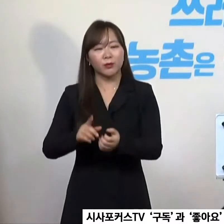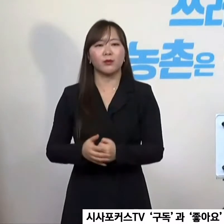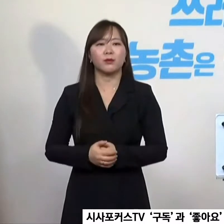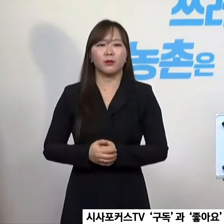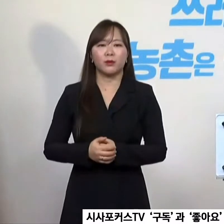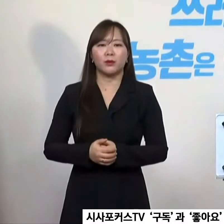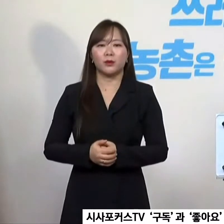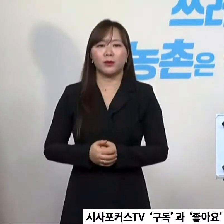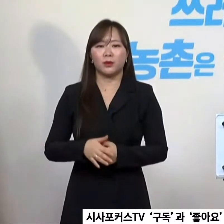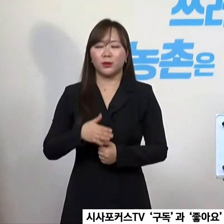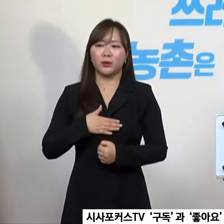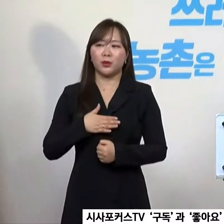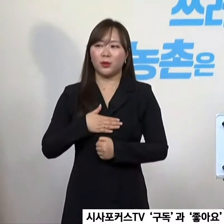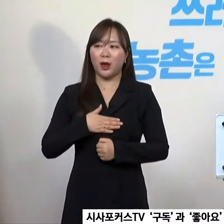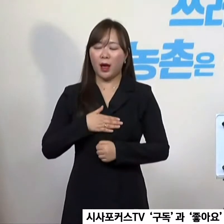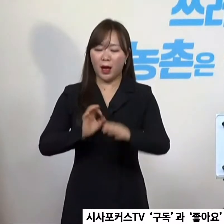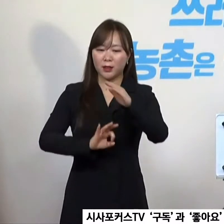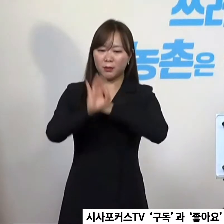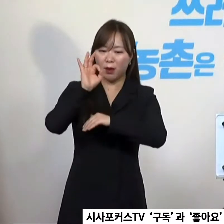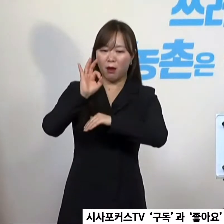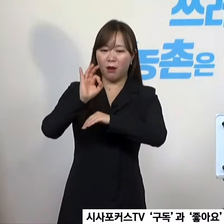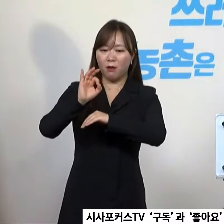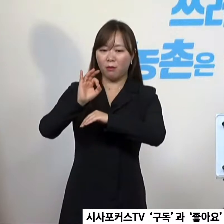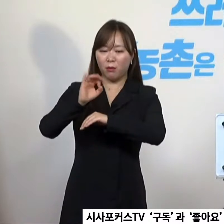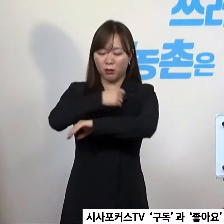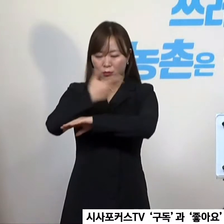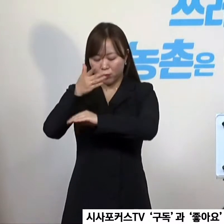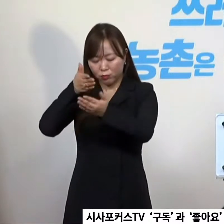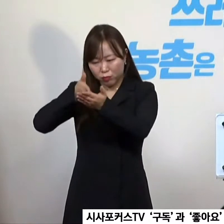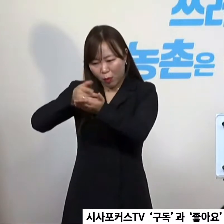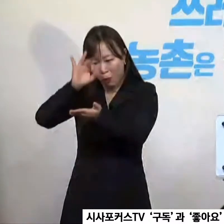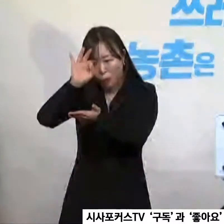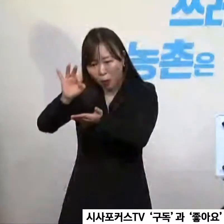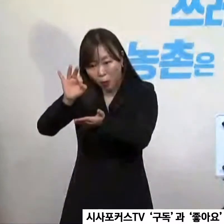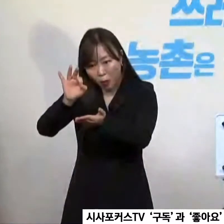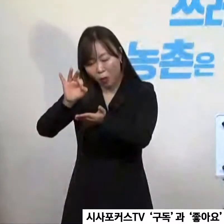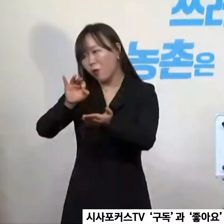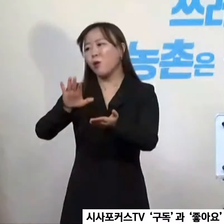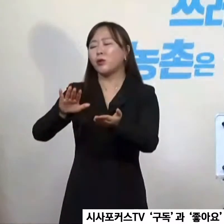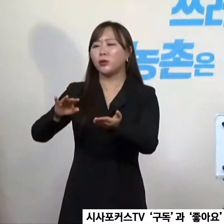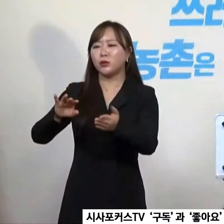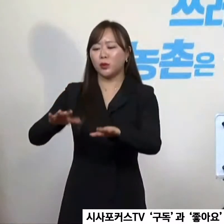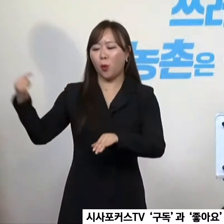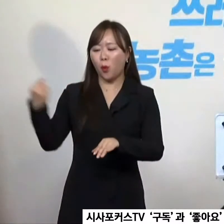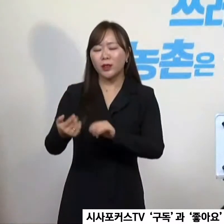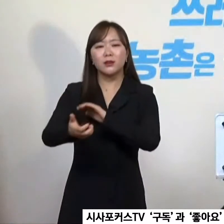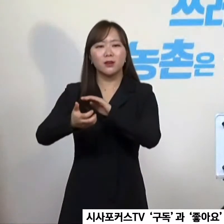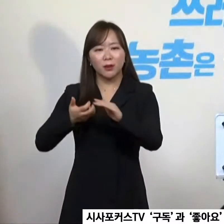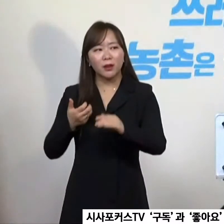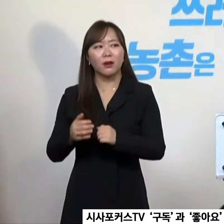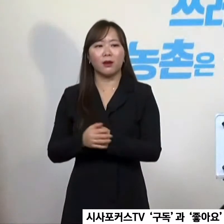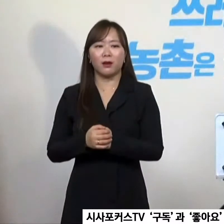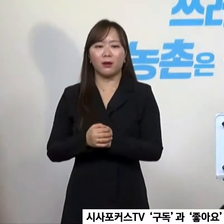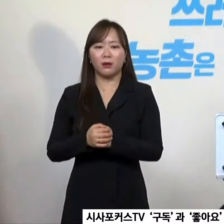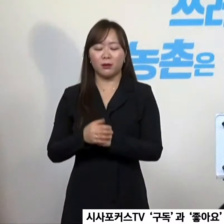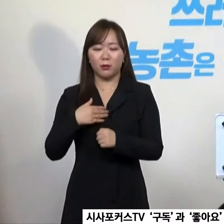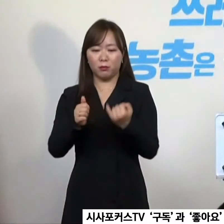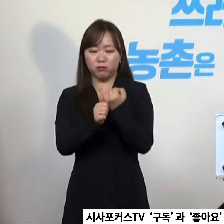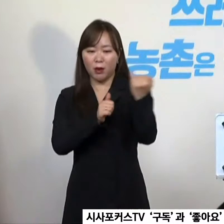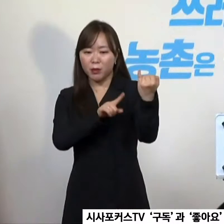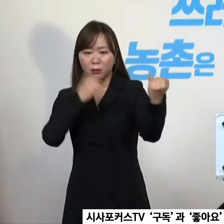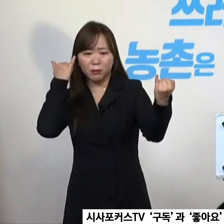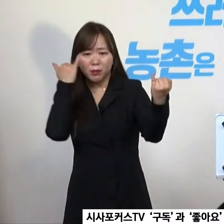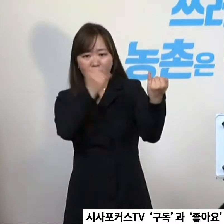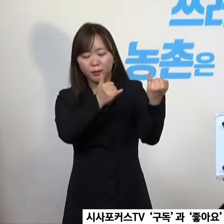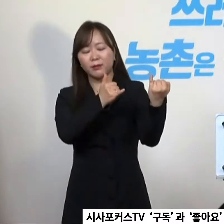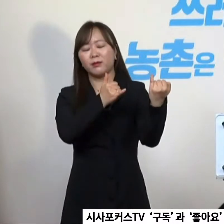저도 아침에 뭐 기사를 보고 제가 여기 올라오기 전에 제 그 아내한테